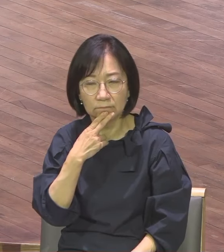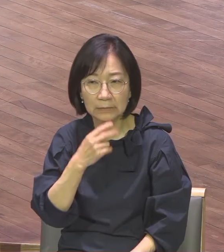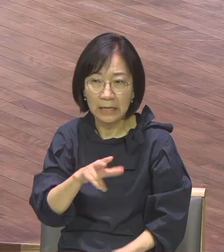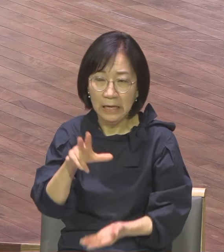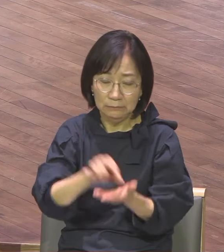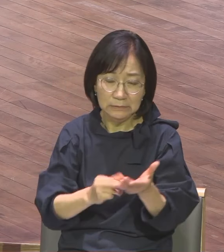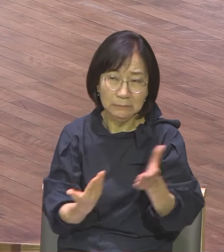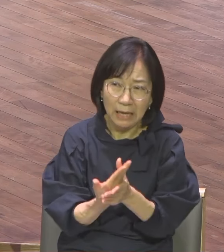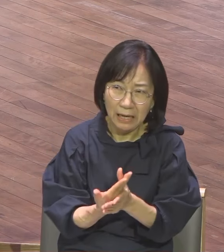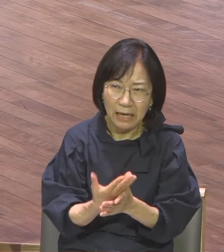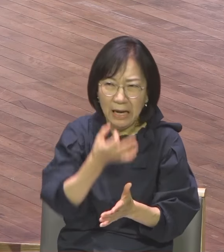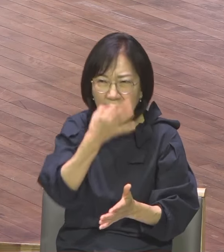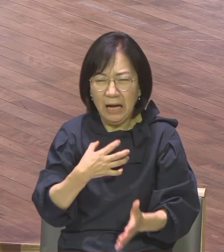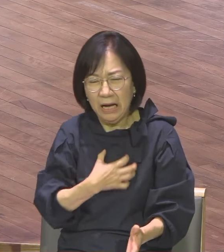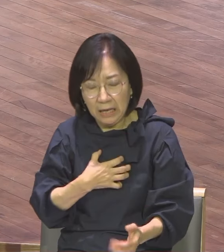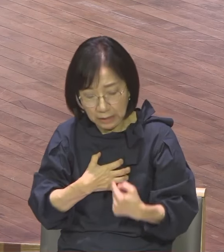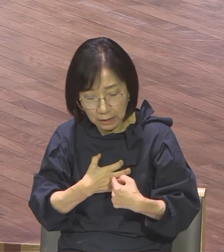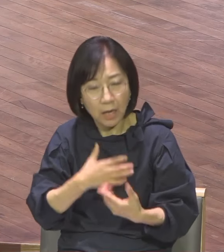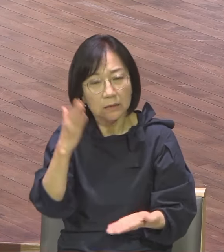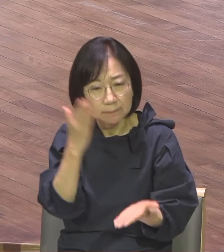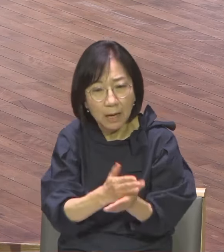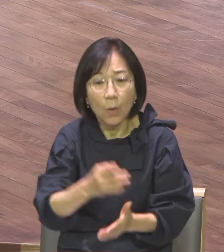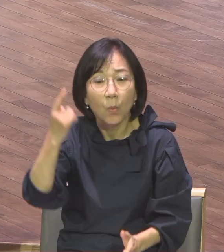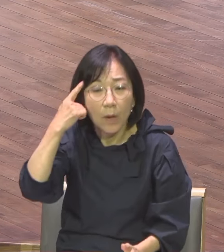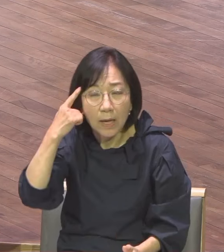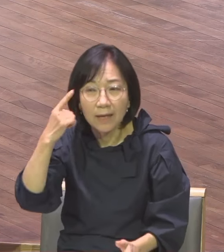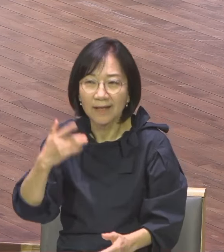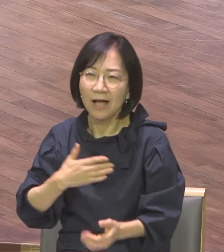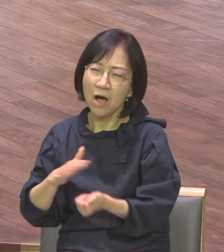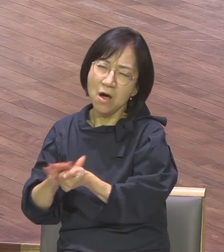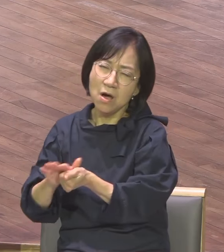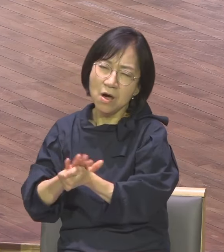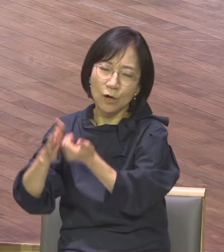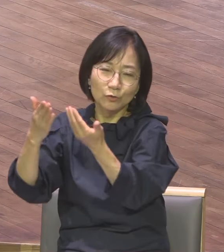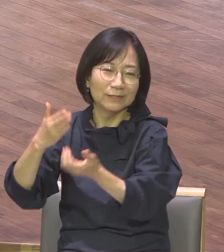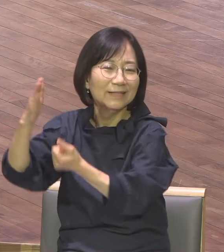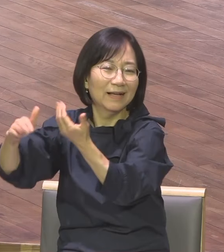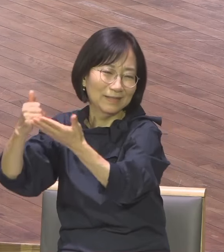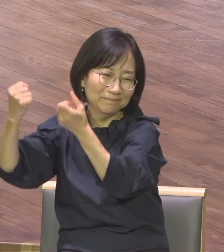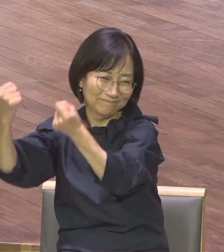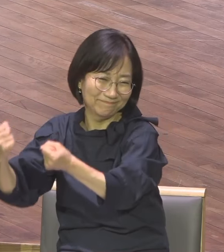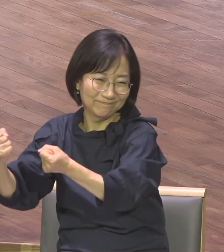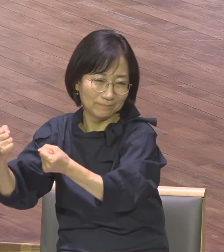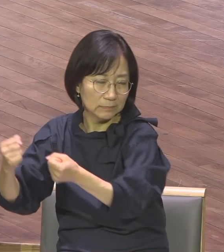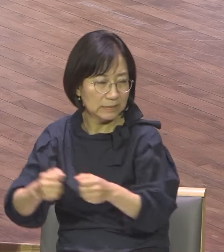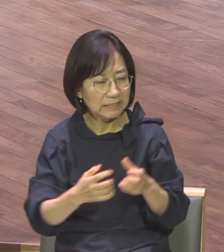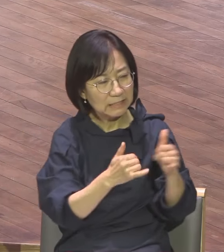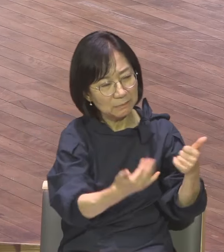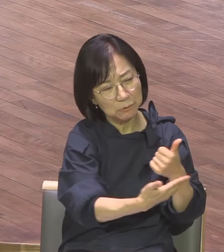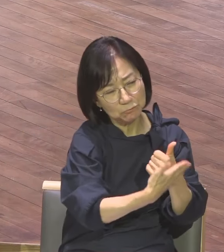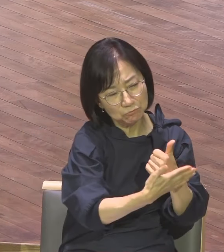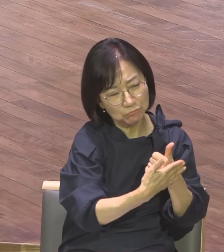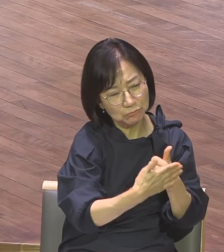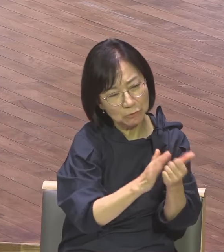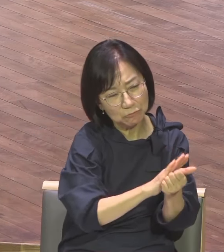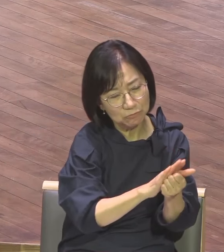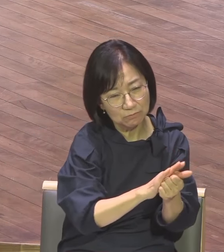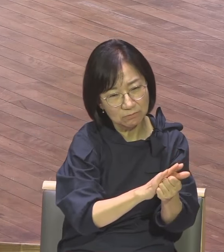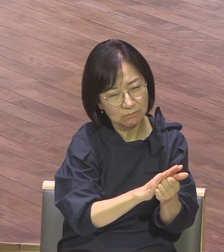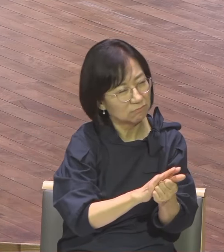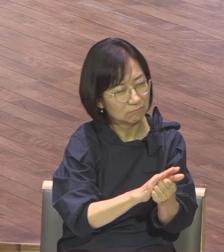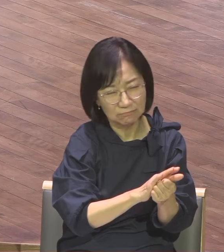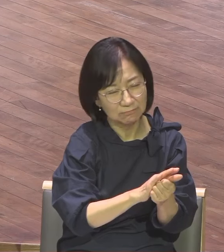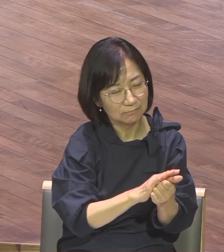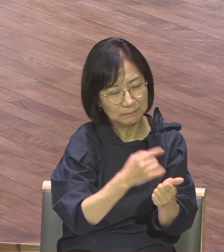때문에 힘들어할 이유가 없어요. 나의 위로자가 계시니까. 이 세상 사람 통해서 무슨 위로를 받아봐 그건 만족할 수가 없어요.